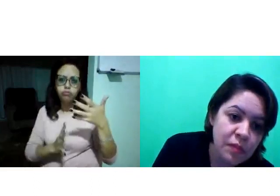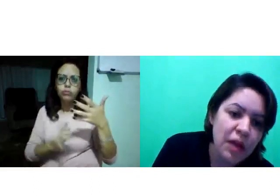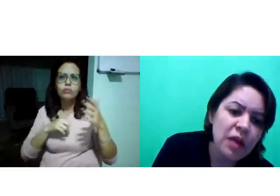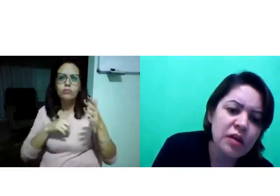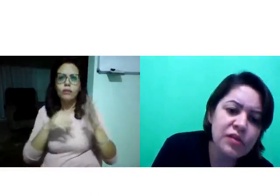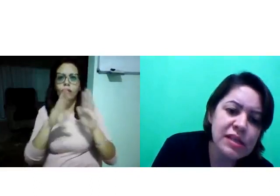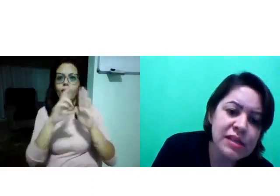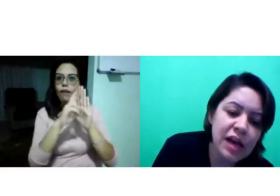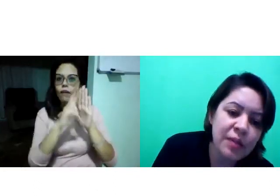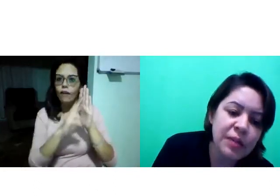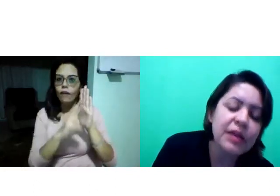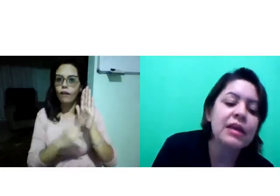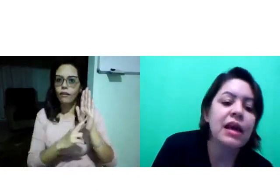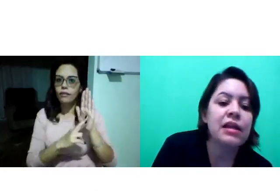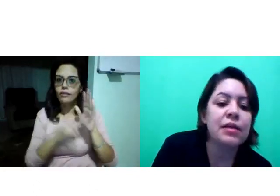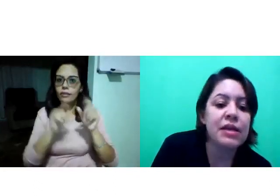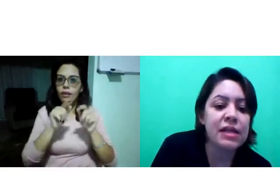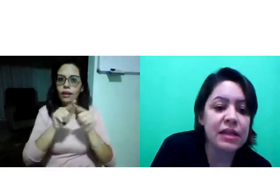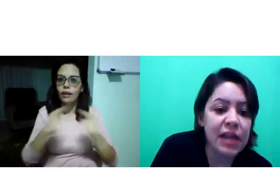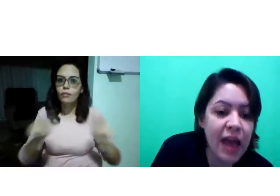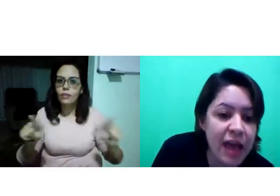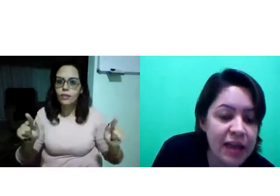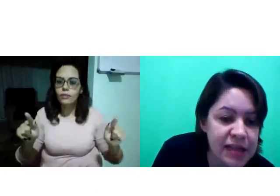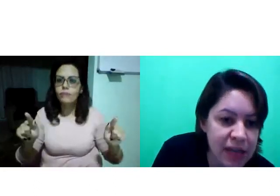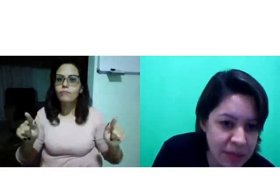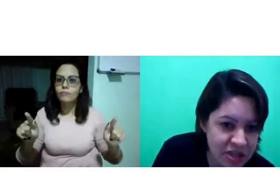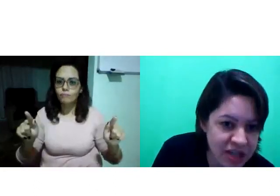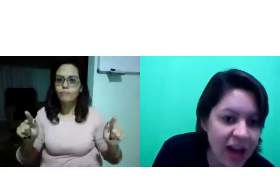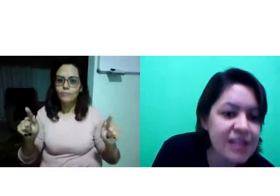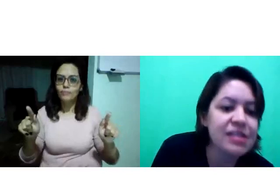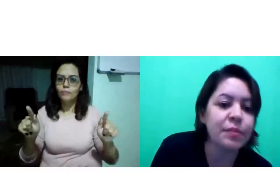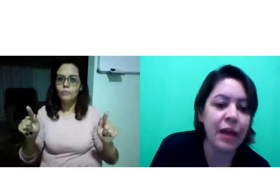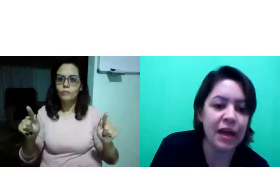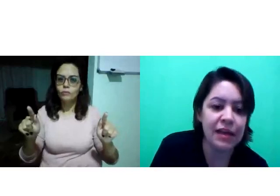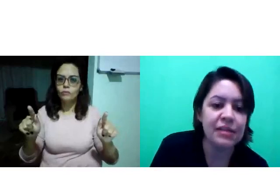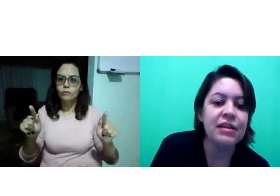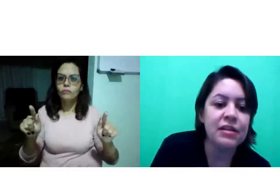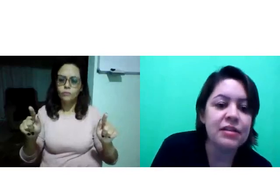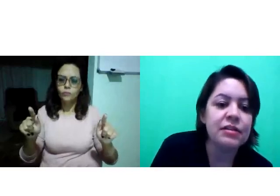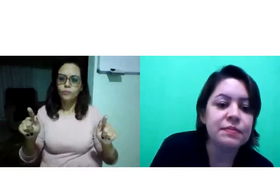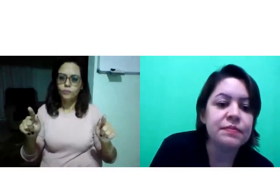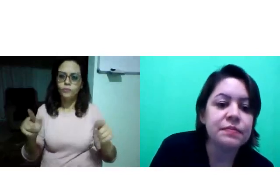Então, vocês sabem que a Libras, ela tem regras gramaticais também.